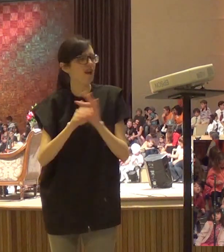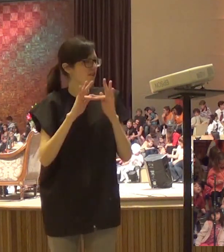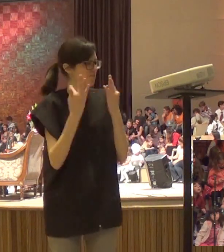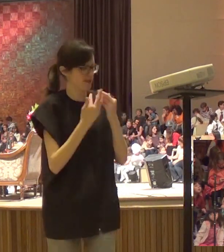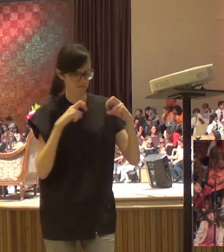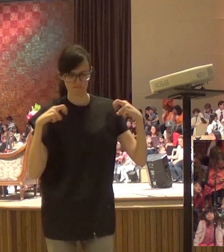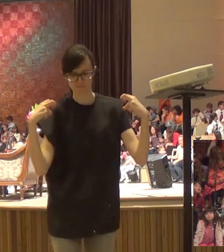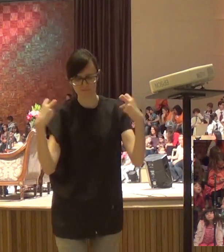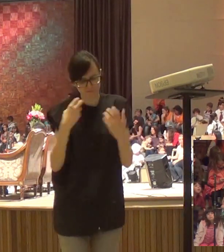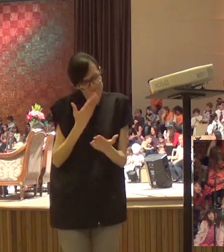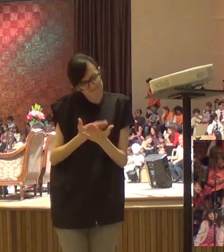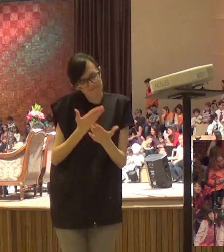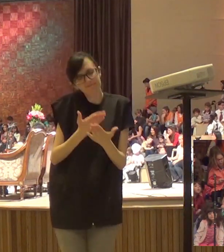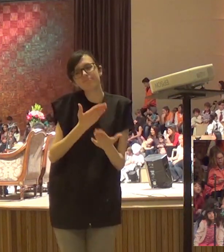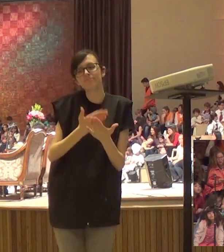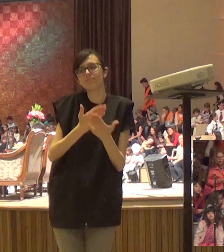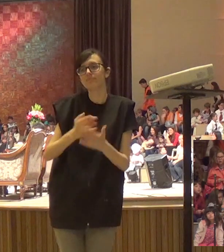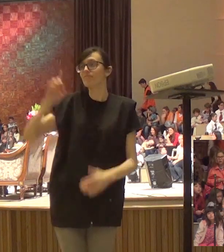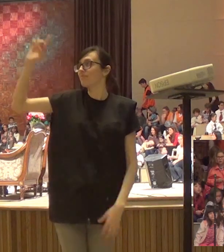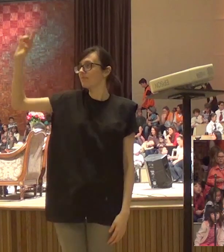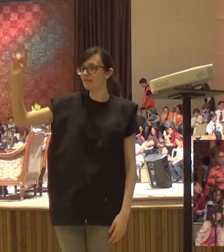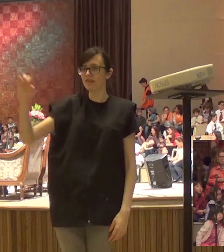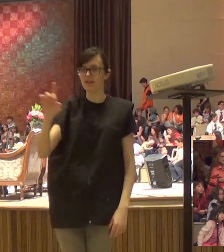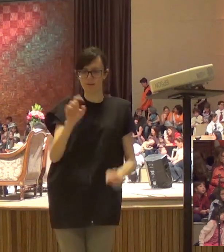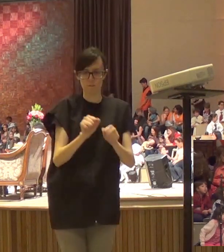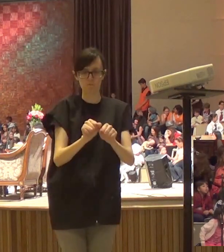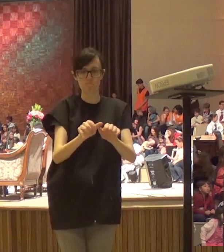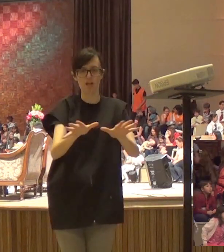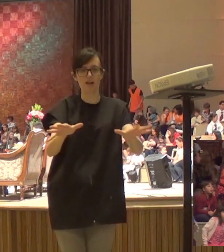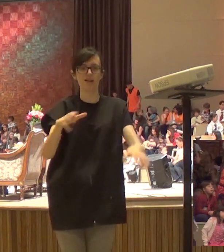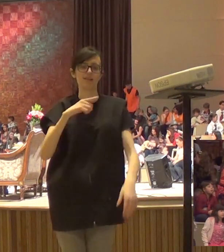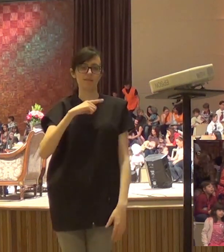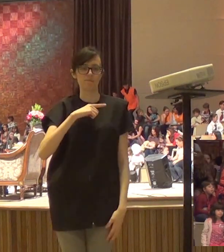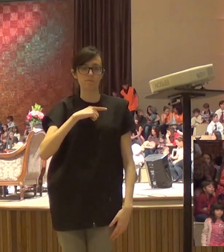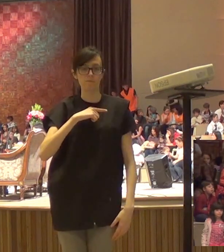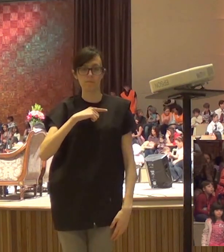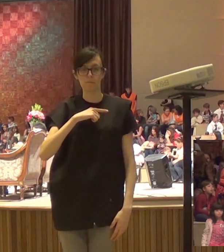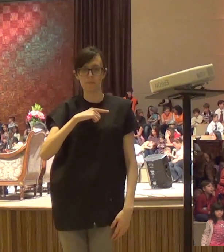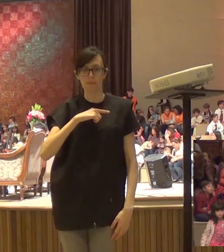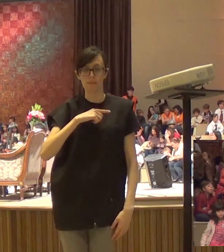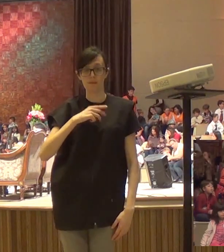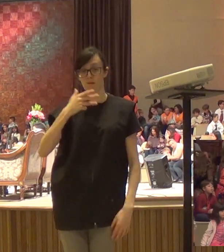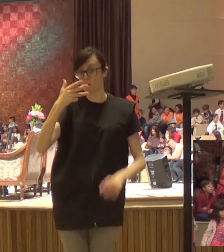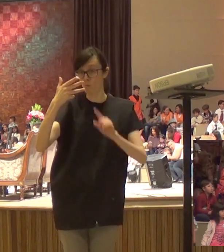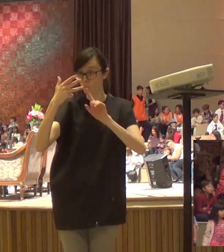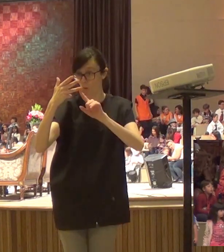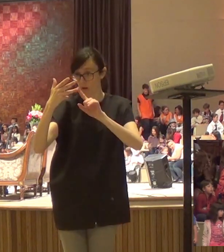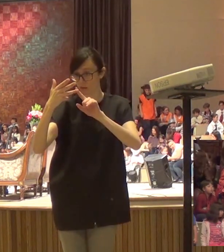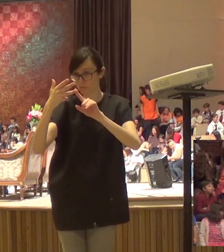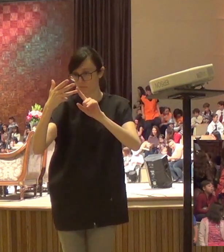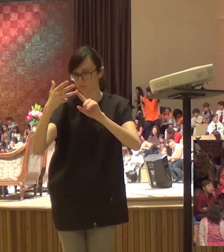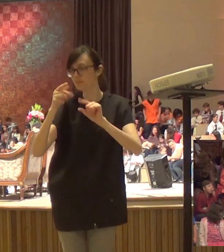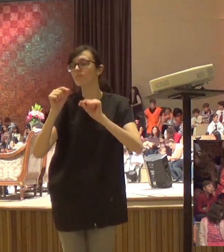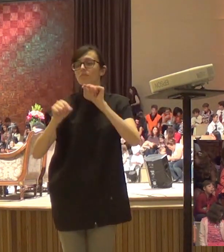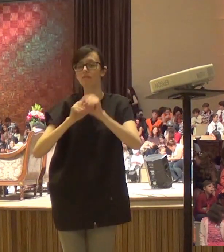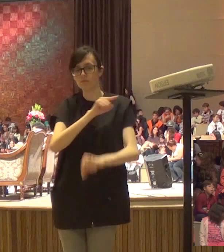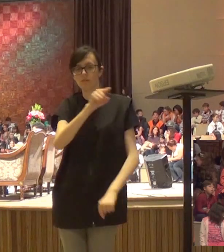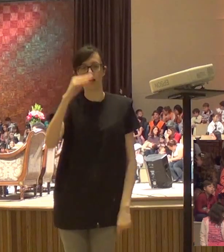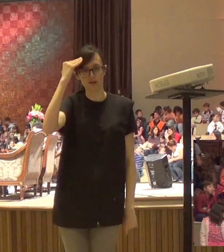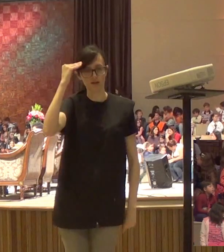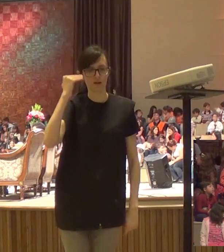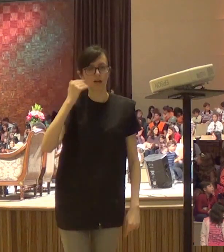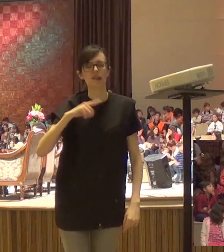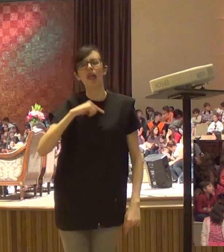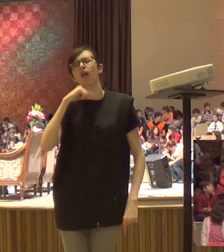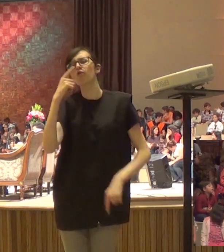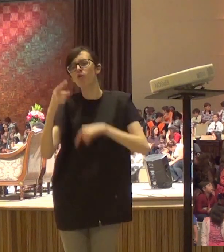Isso sendo o presente, Deus sendo o presente na sua casa. A quarta coisa que ele achou que esses adolescentes eles tinham as suas